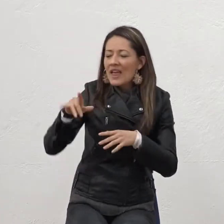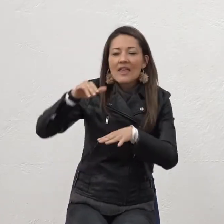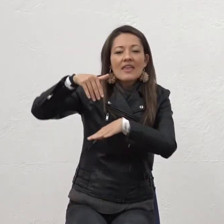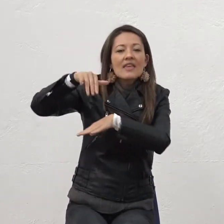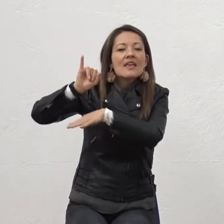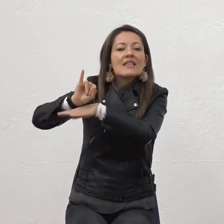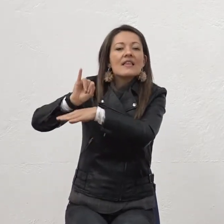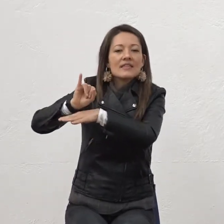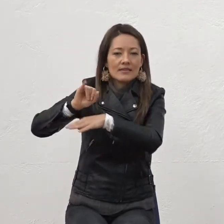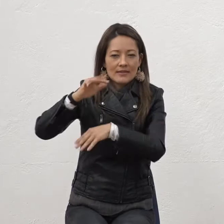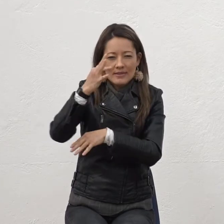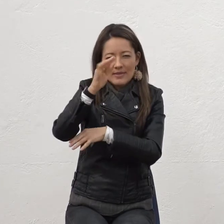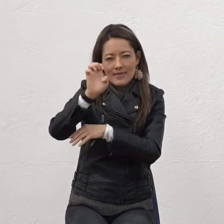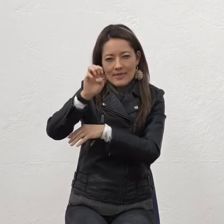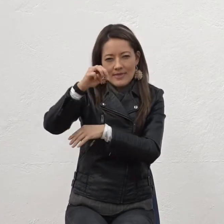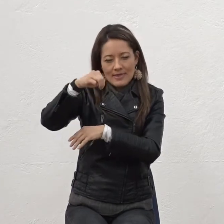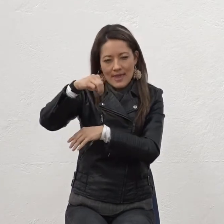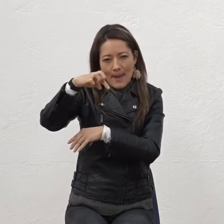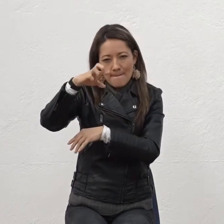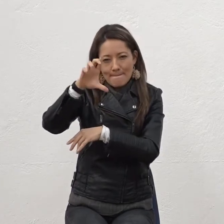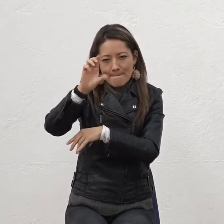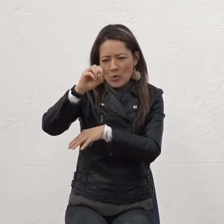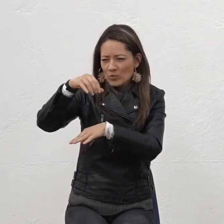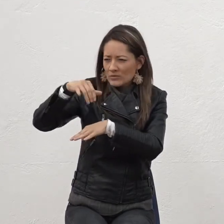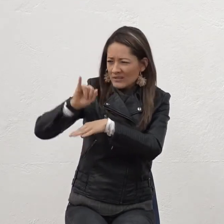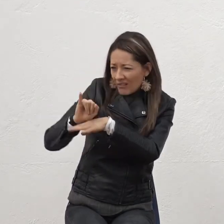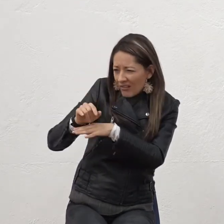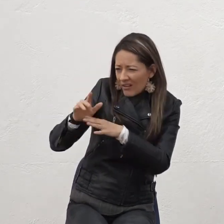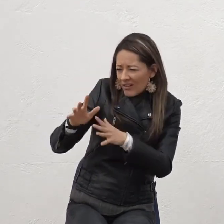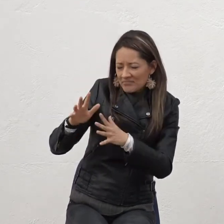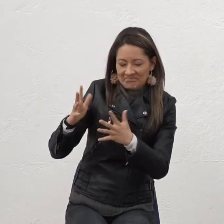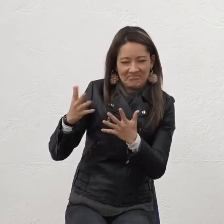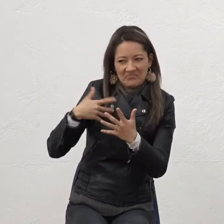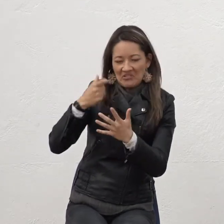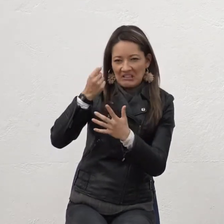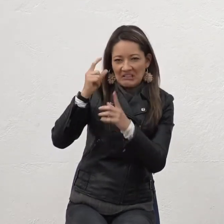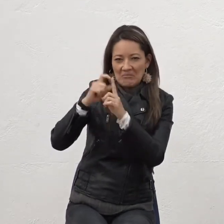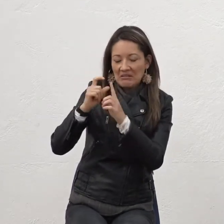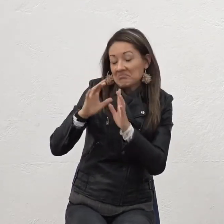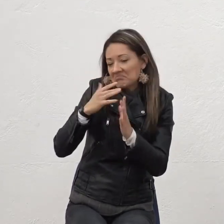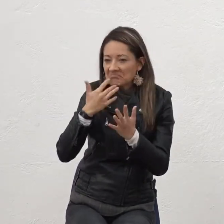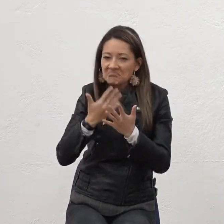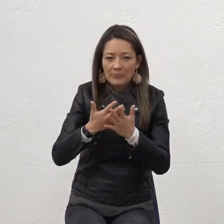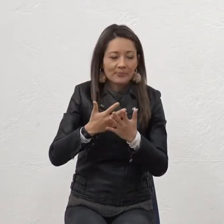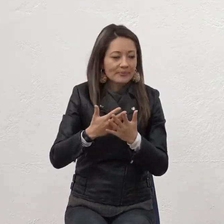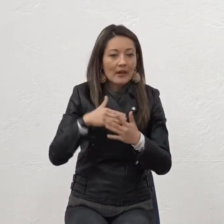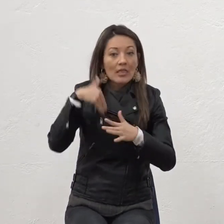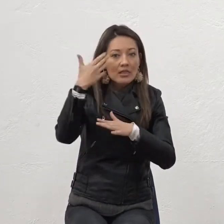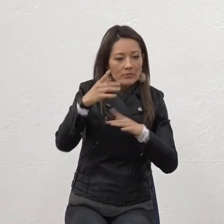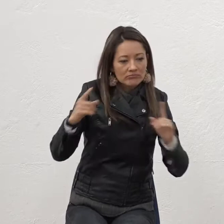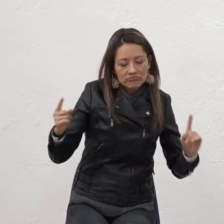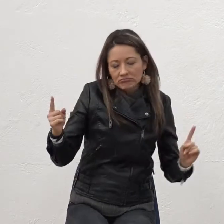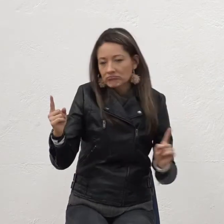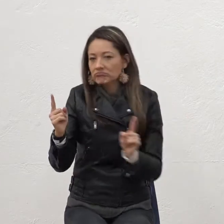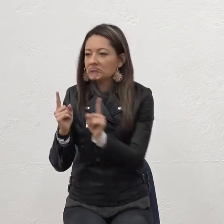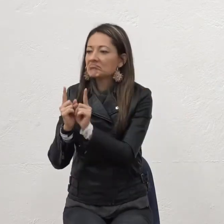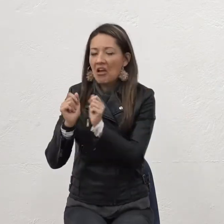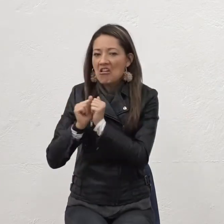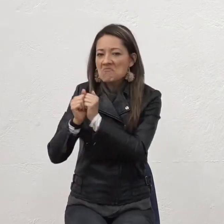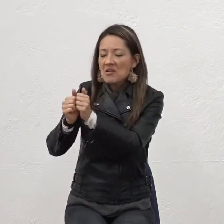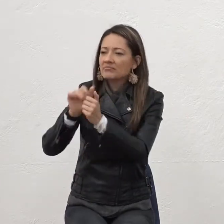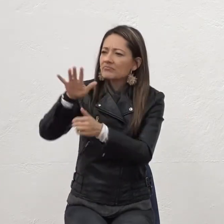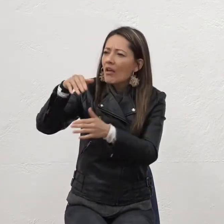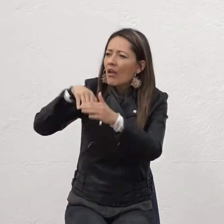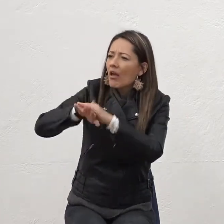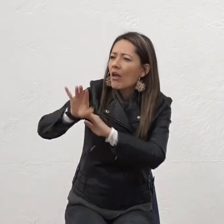bien muchas palabras que él me decía. Cuando yo llegué allí, fue algo tan impactante lo que